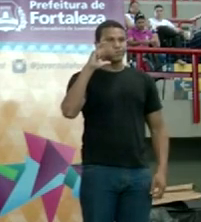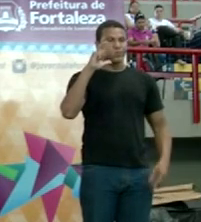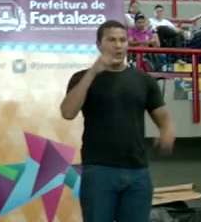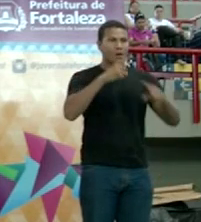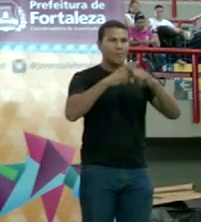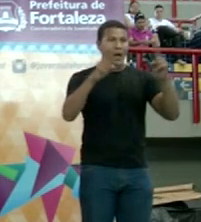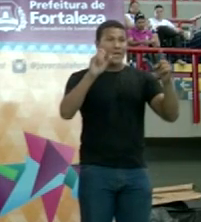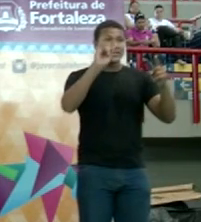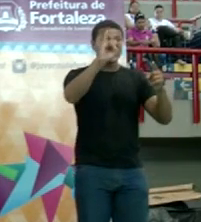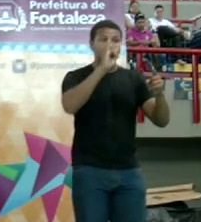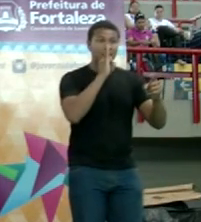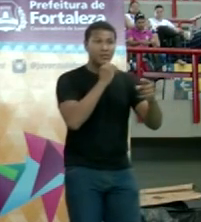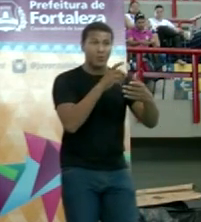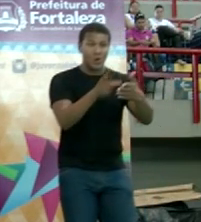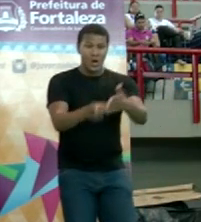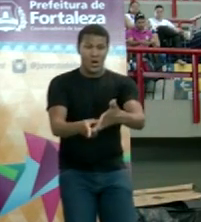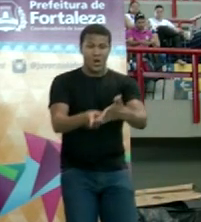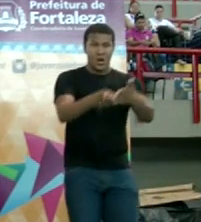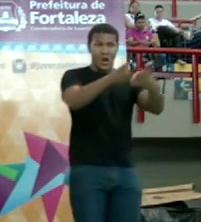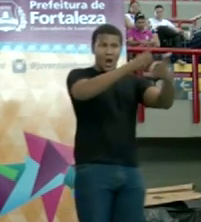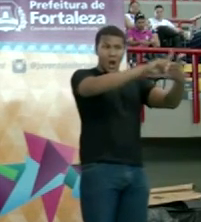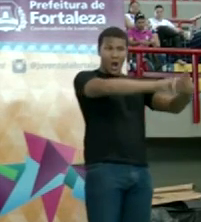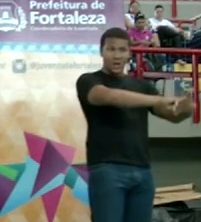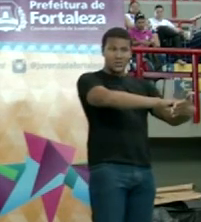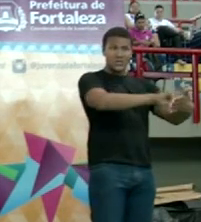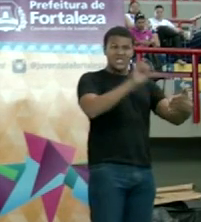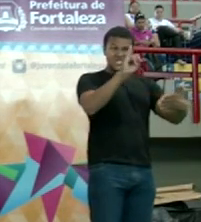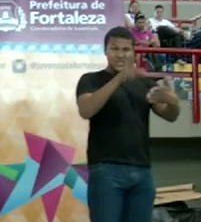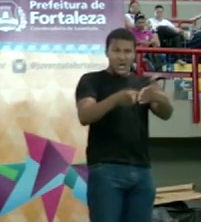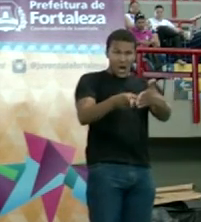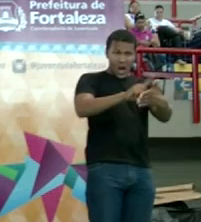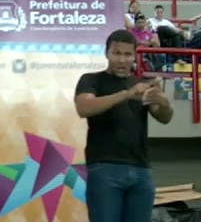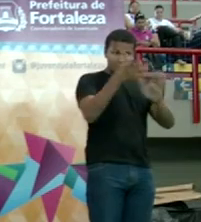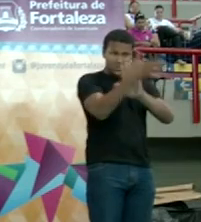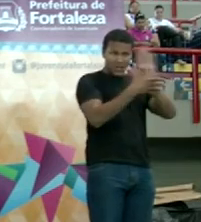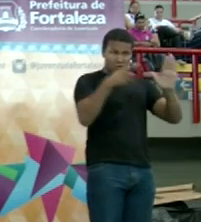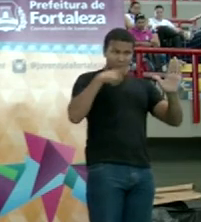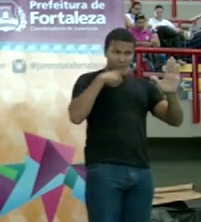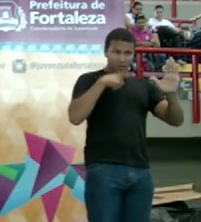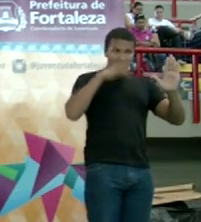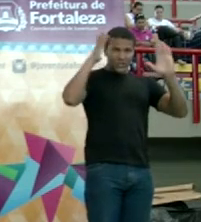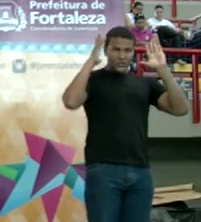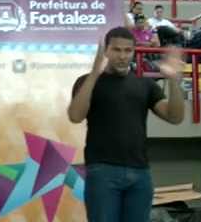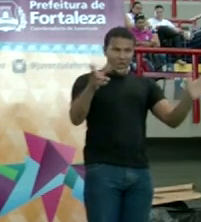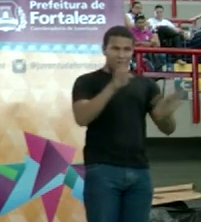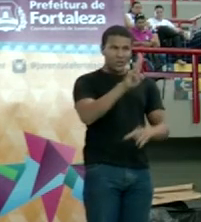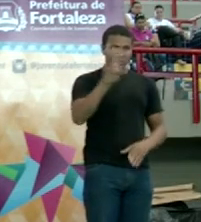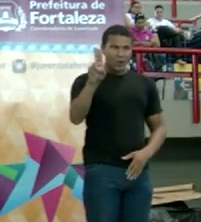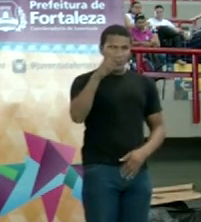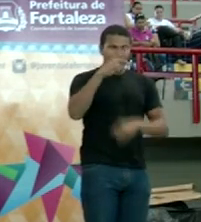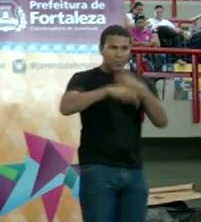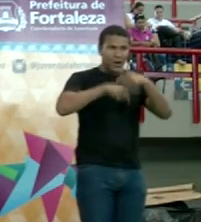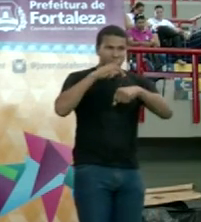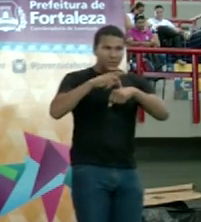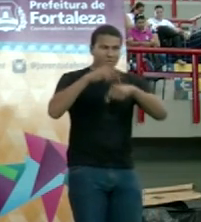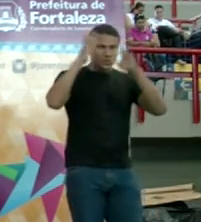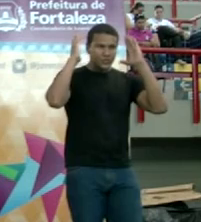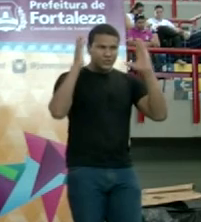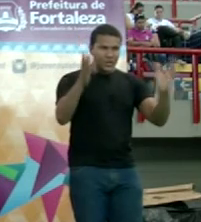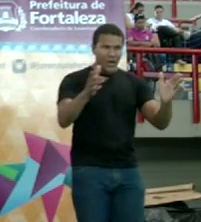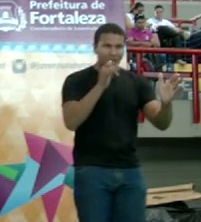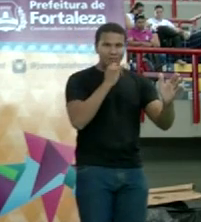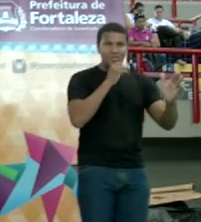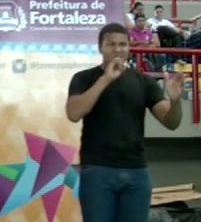minúsculo, porque ele está se referindo ao país citado. Vocês perceberam que ele não está se referindo? E a